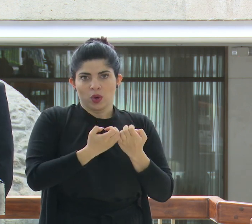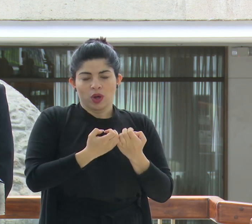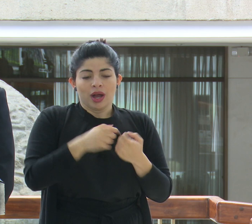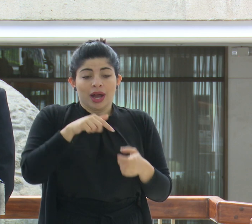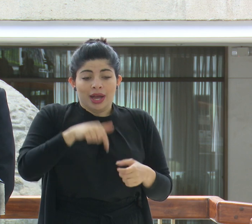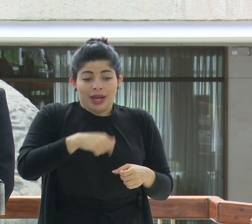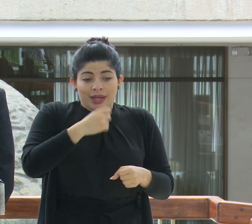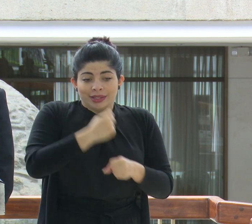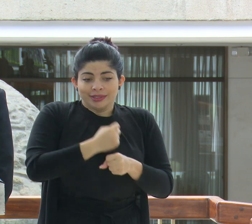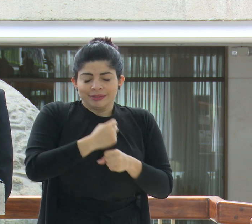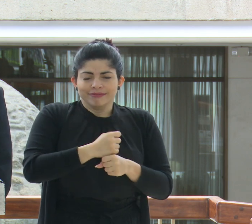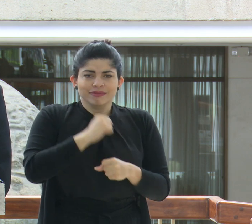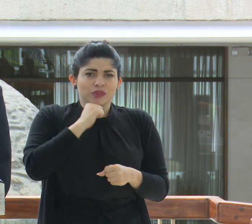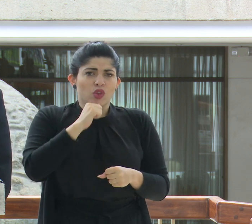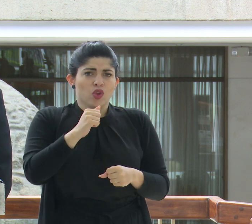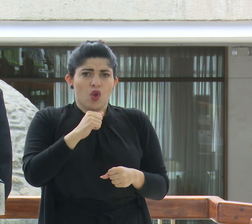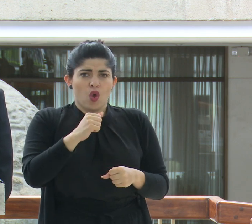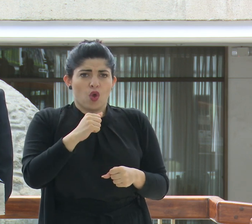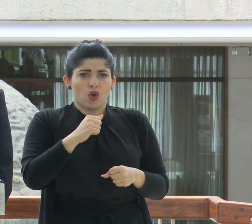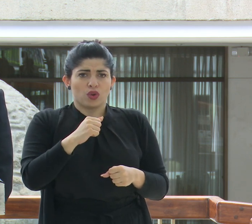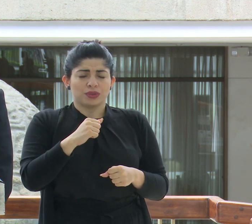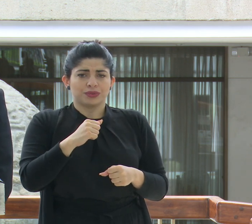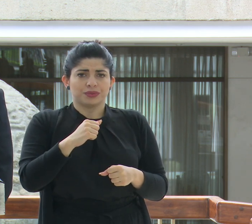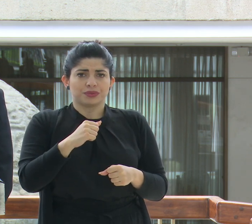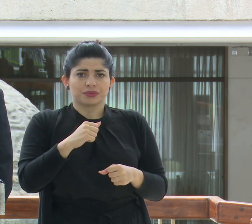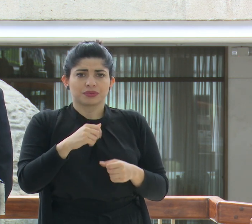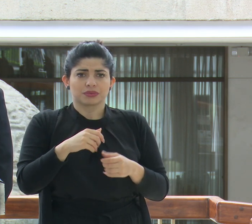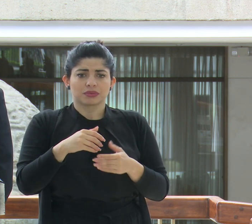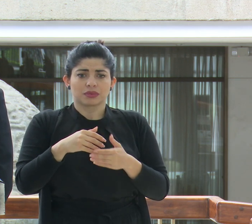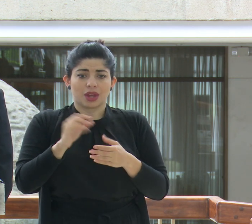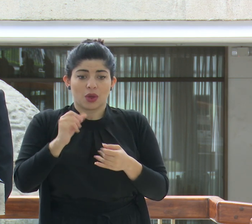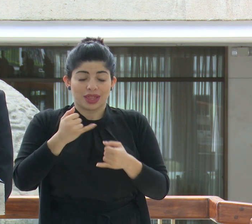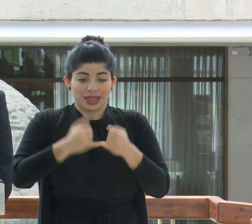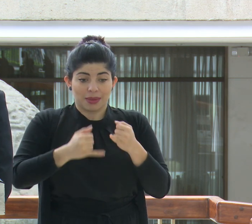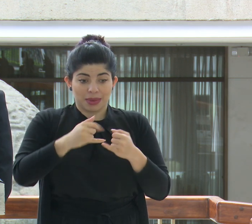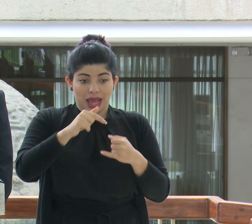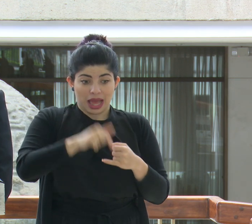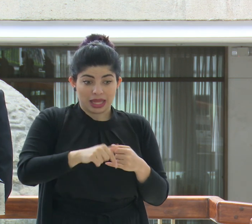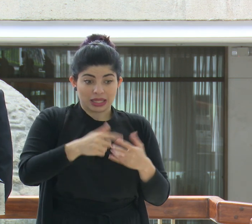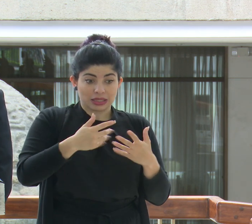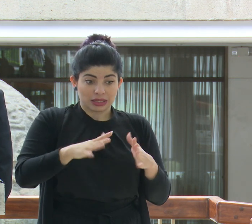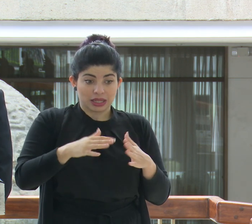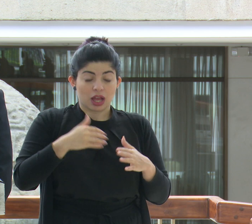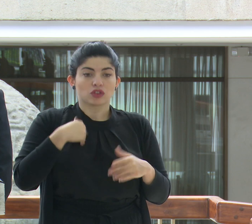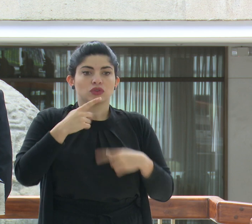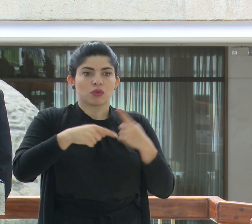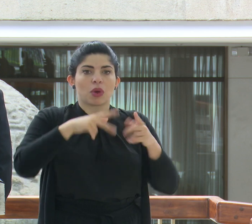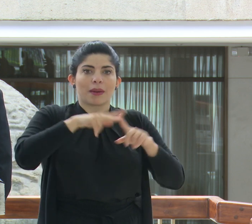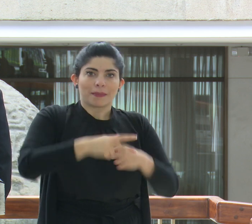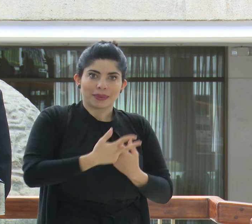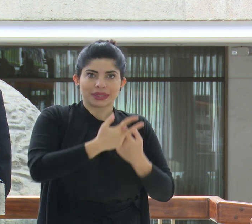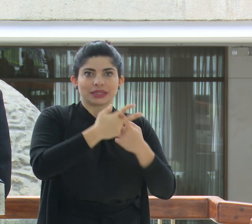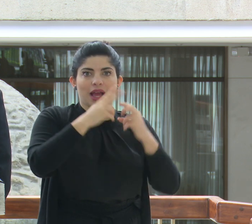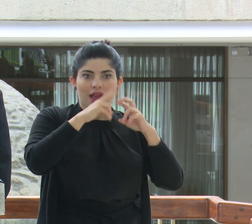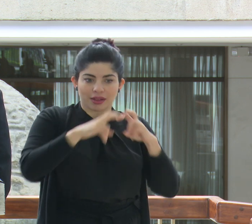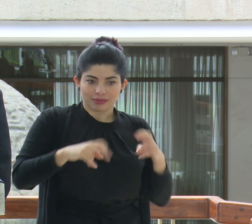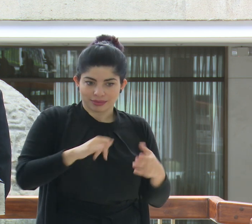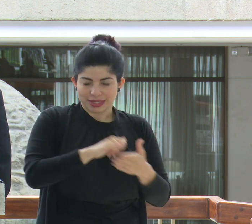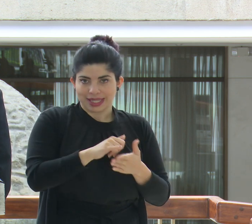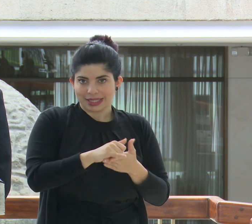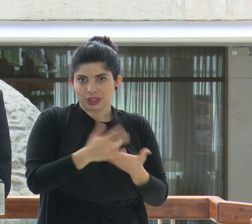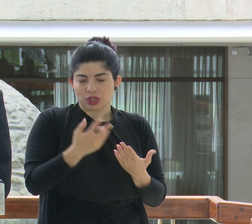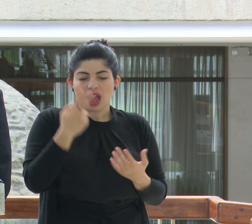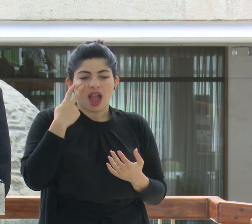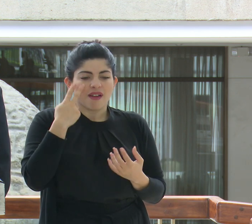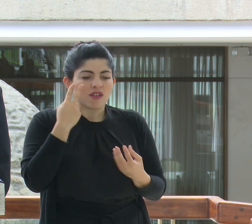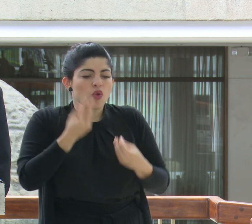ese trabajo me voy a dedicar desde ahorita que terminamos aquí, voy a entrarle a eso, a